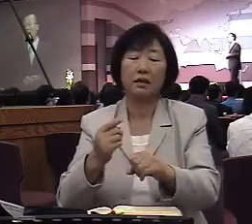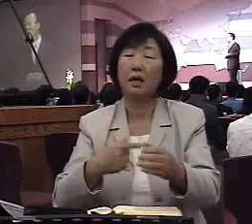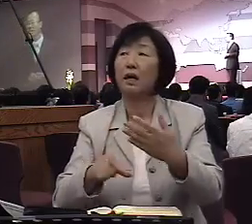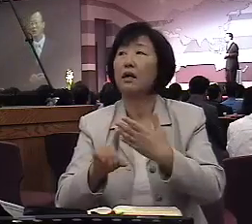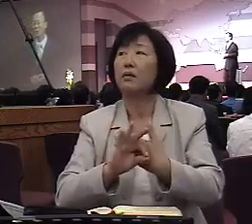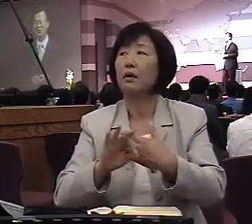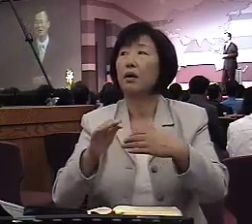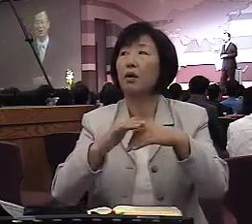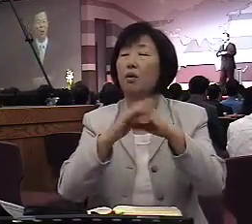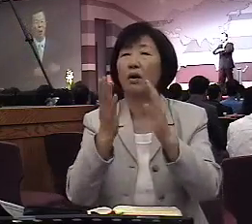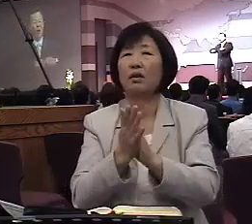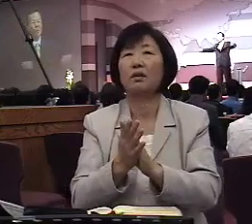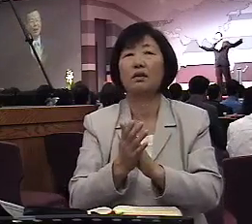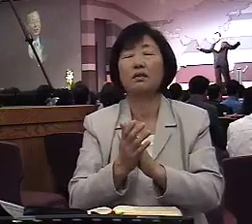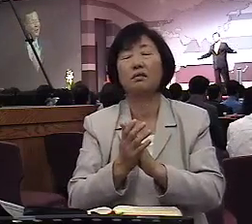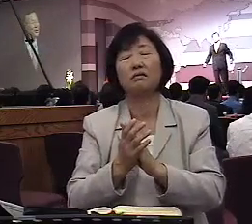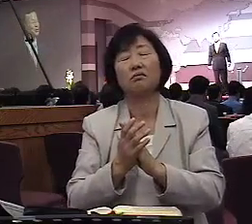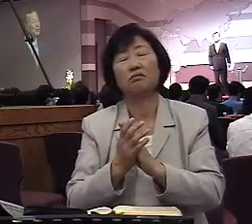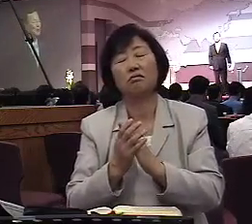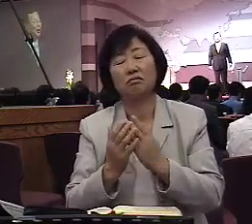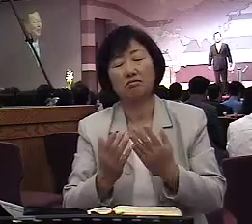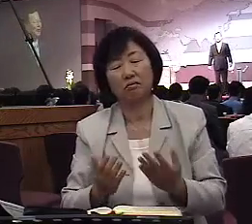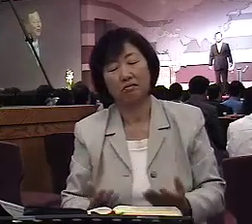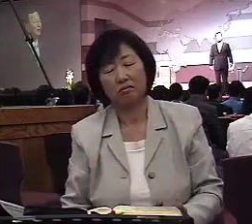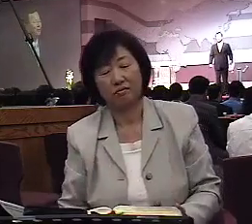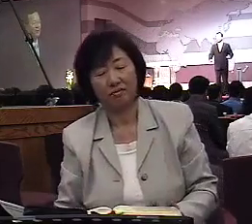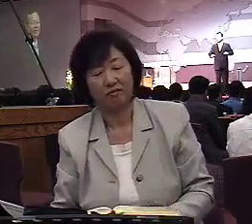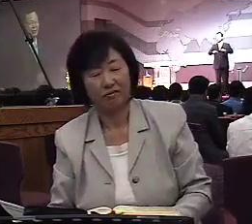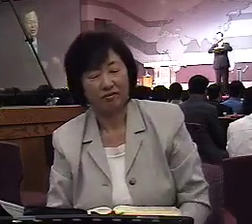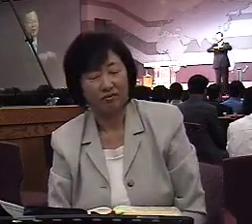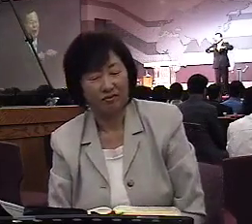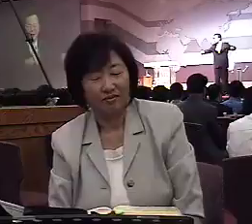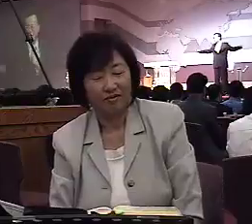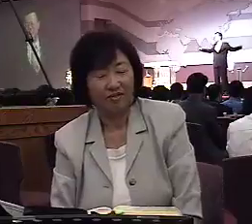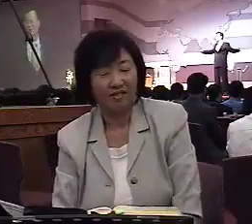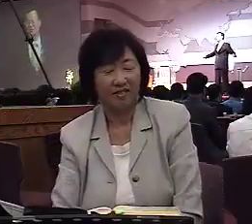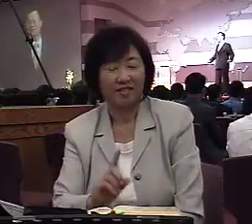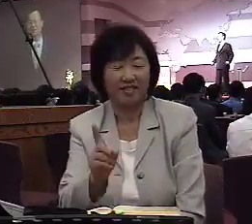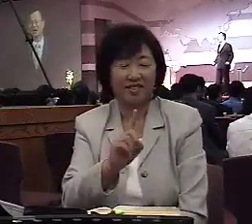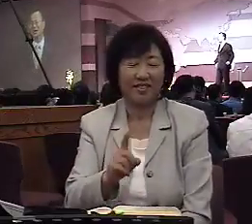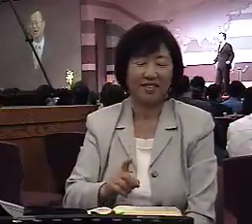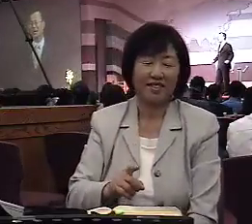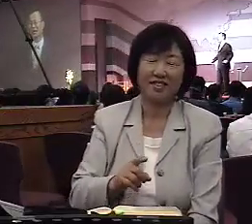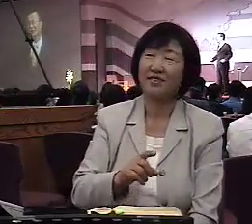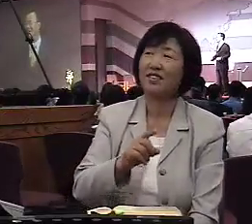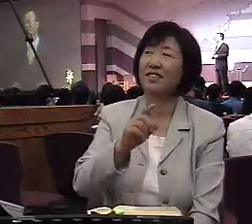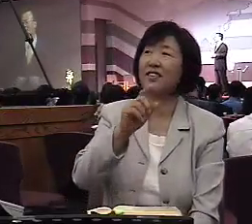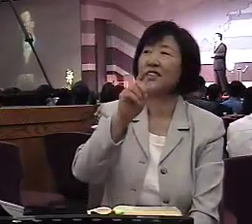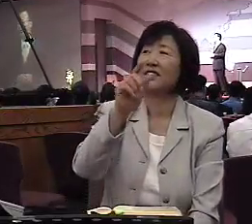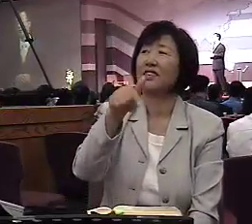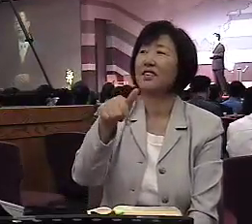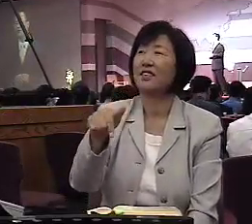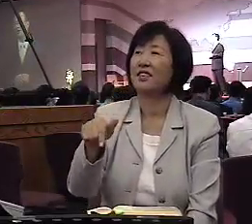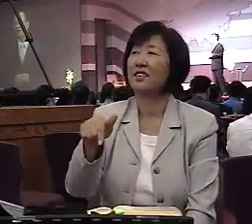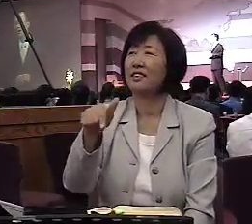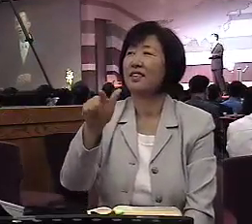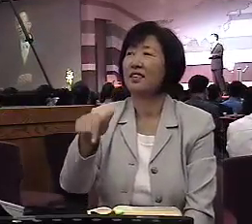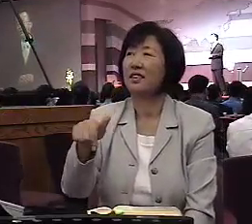제가 완전히 늘어지더라고요. 얼마나 늘어지는지 몰라요. 무슨 끈처럼 완전히 늘어집니다. 늘어져요.